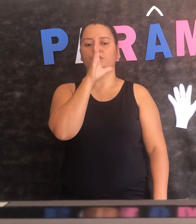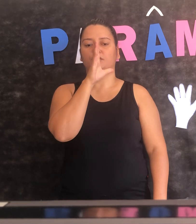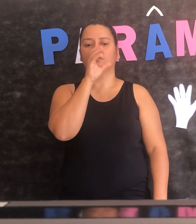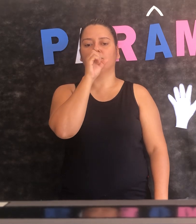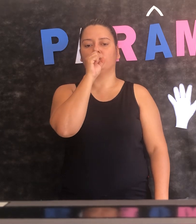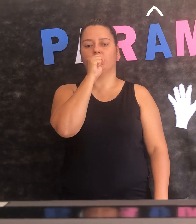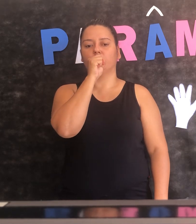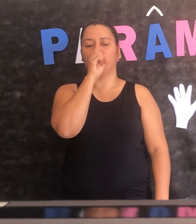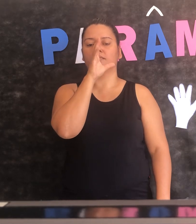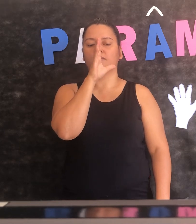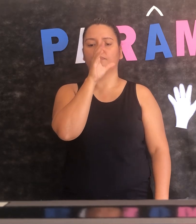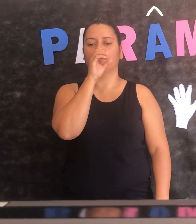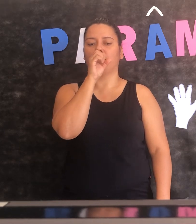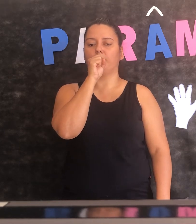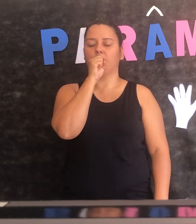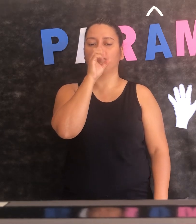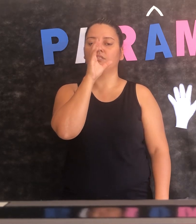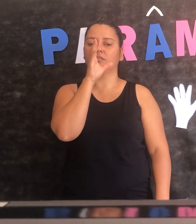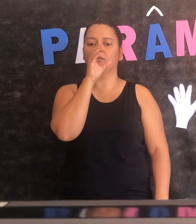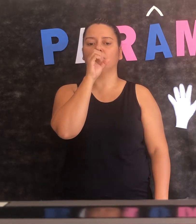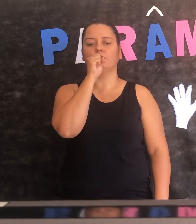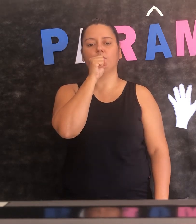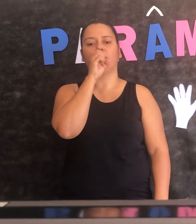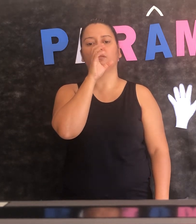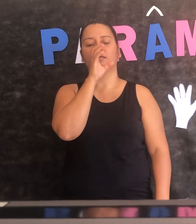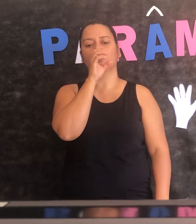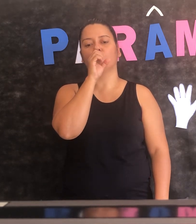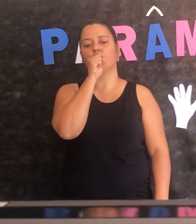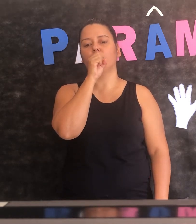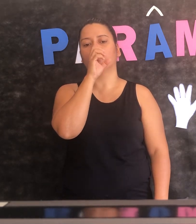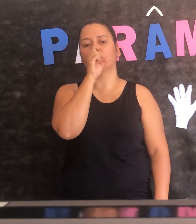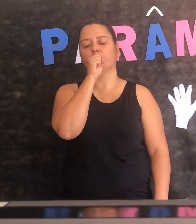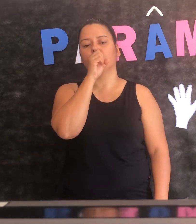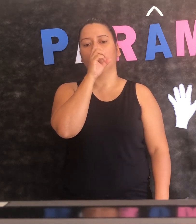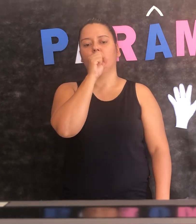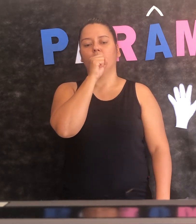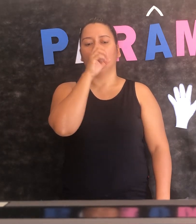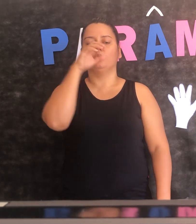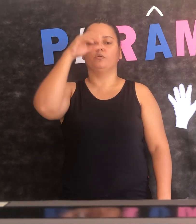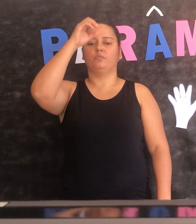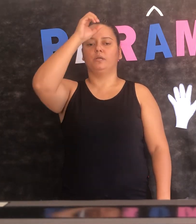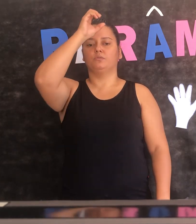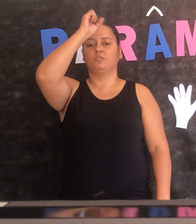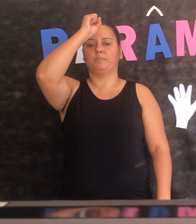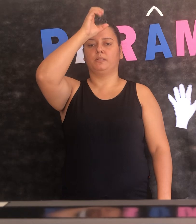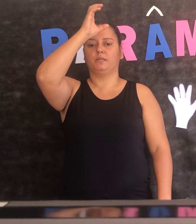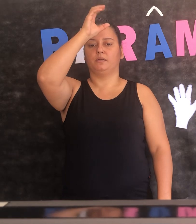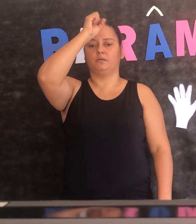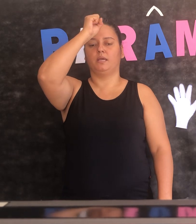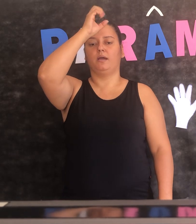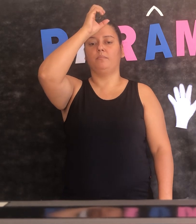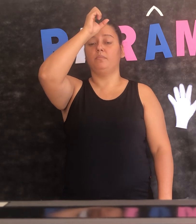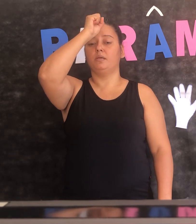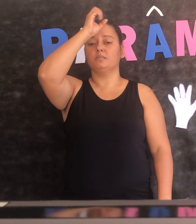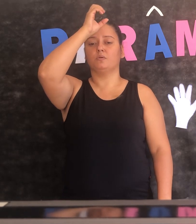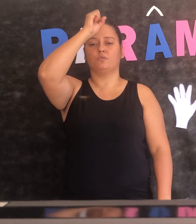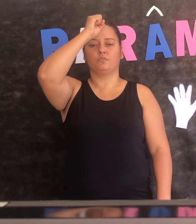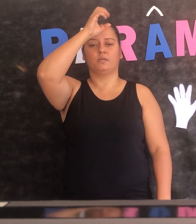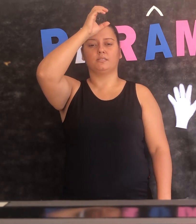fechando, formando um S. Abrindo e fechando o movimento, esse é o movimento. E o movimento de aprender é a mesma configuração